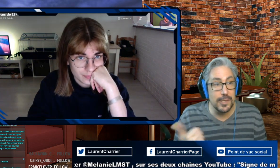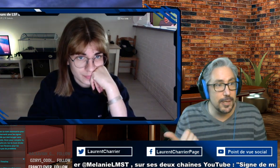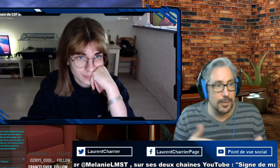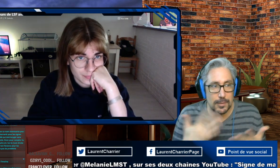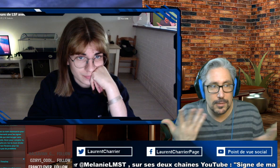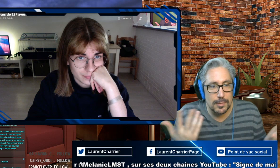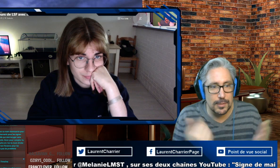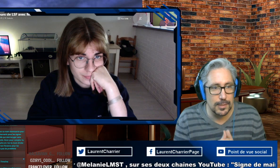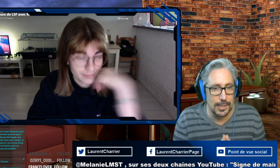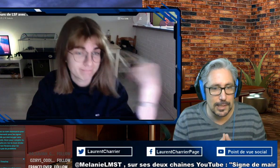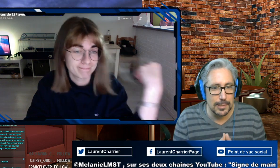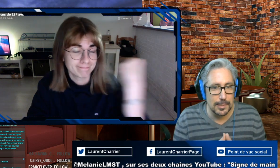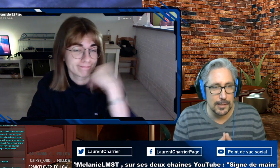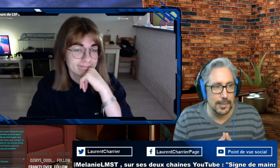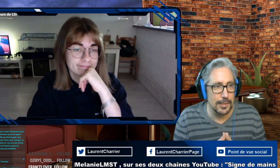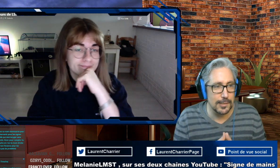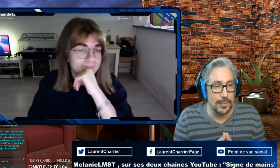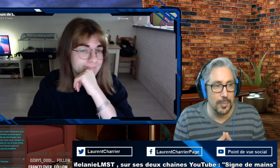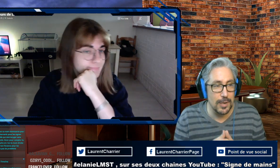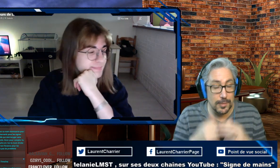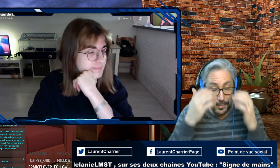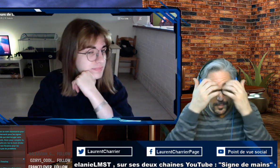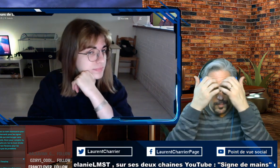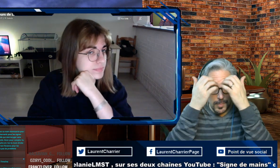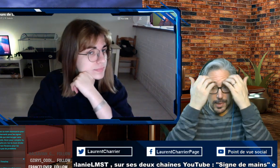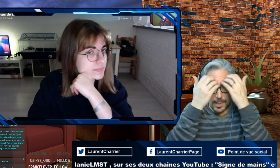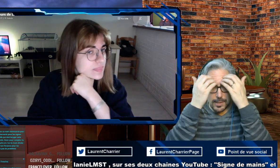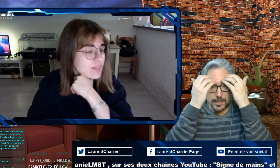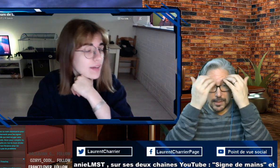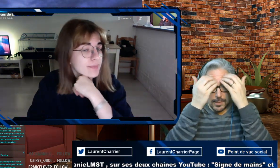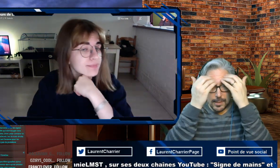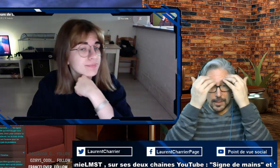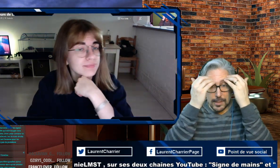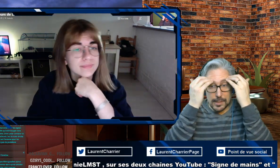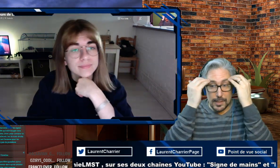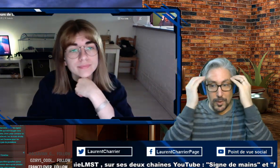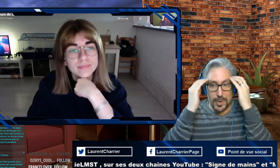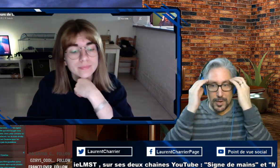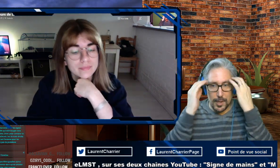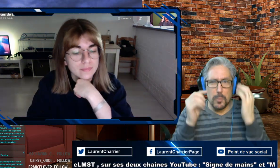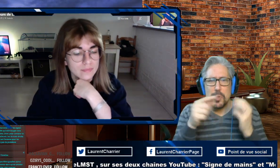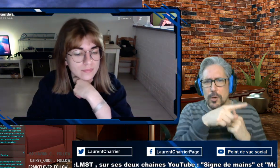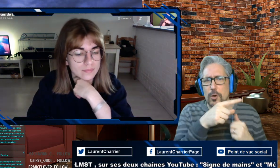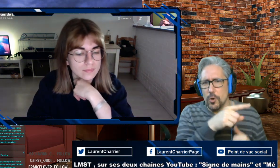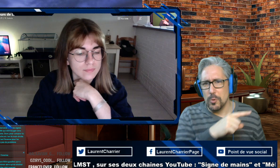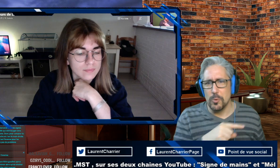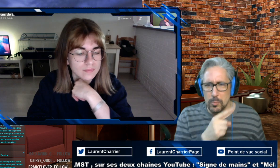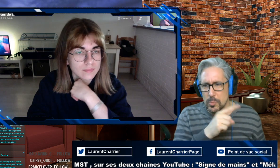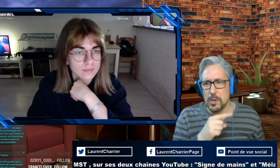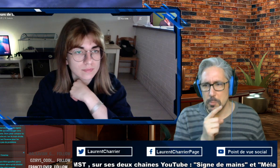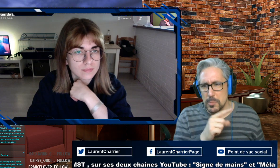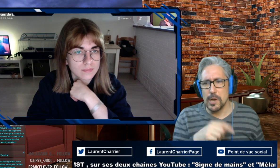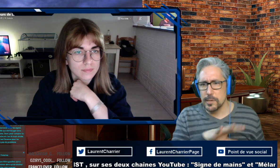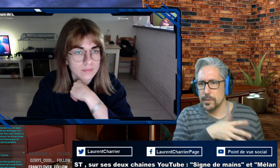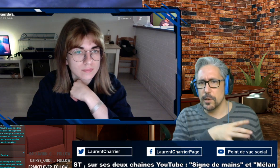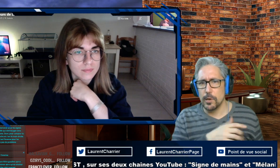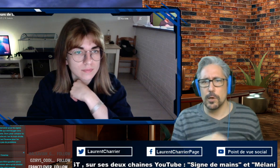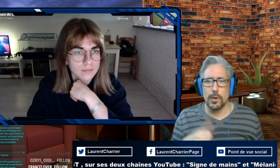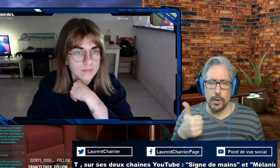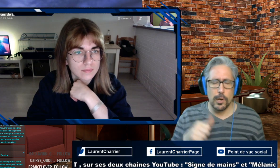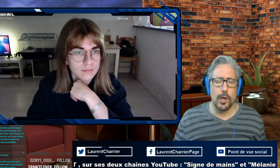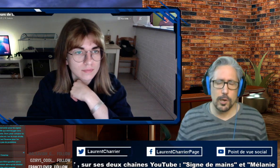Il faudra toujours payer. C'est normal. Oui. C'est normal. Mais